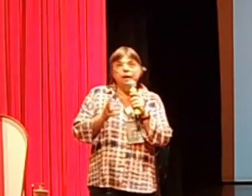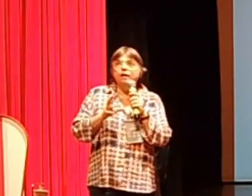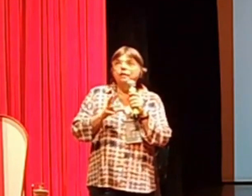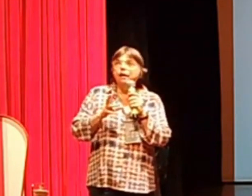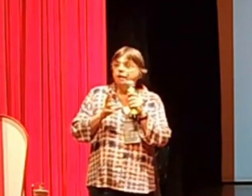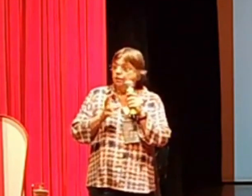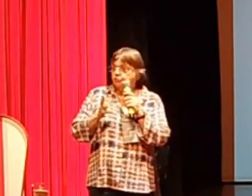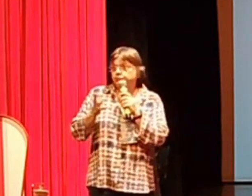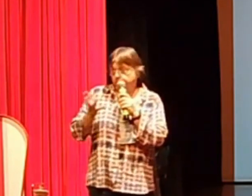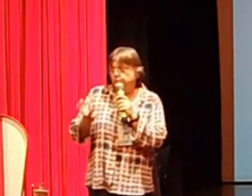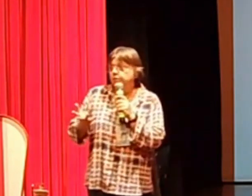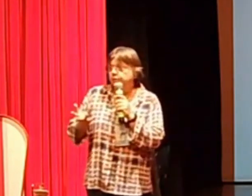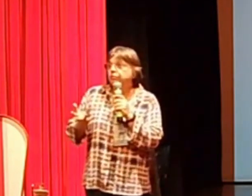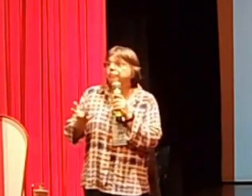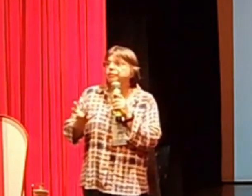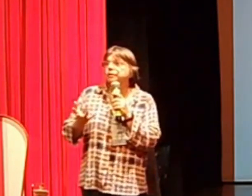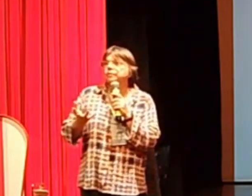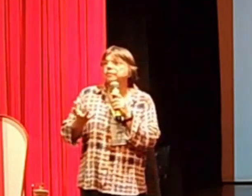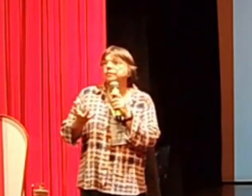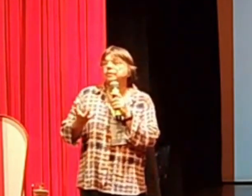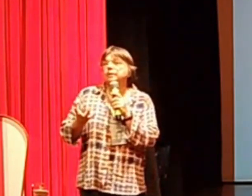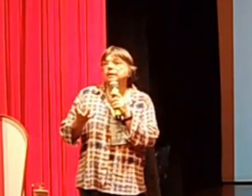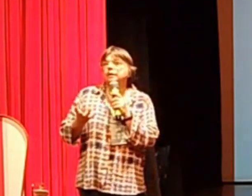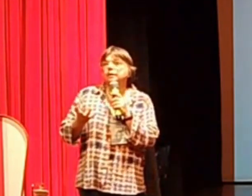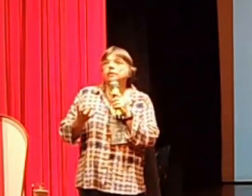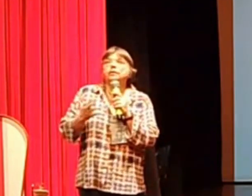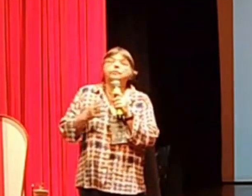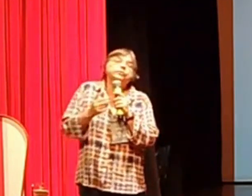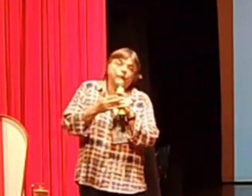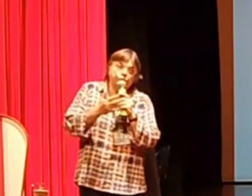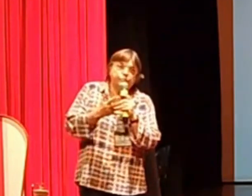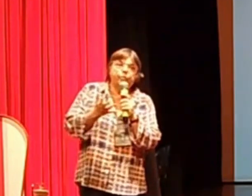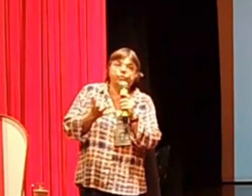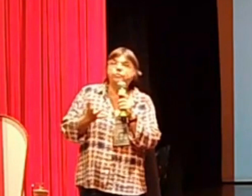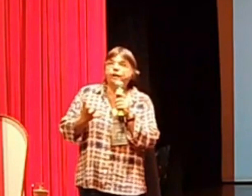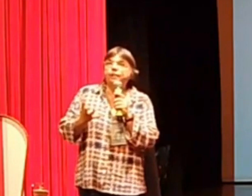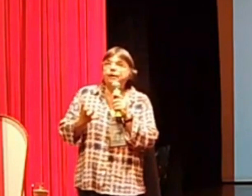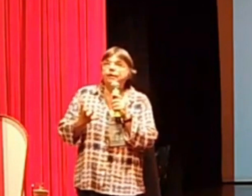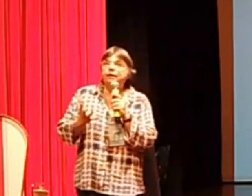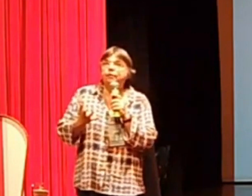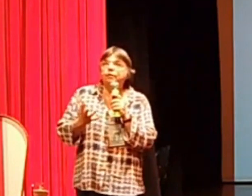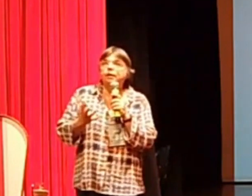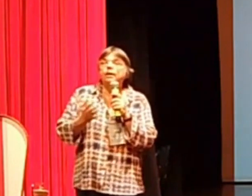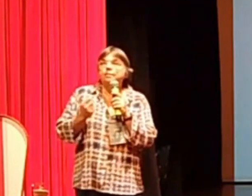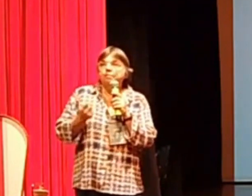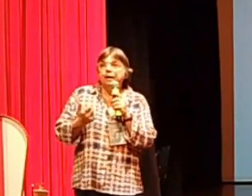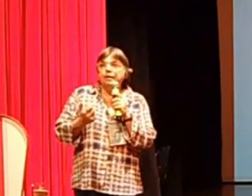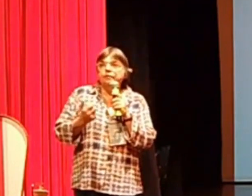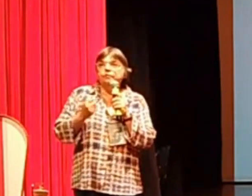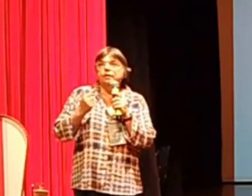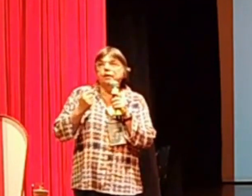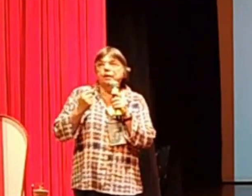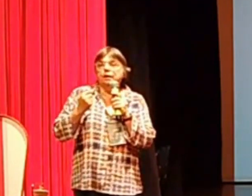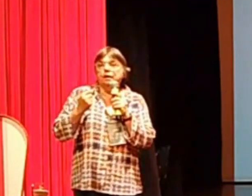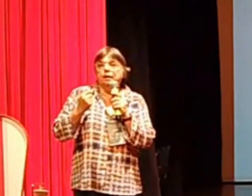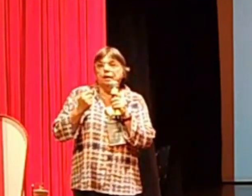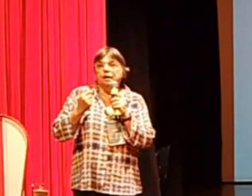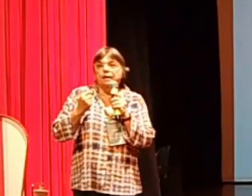que estar, né, eu fico em dúvidas, né? Então, a gente, aos poucos, vai aprendendo.